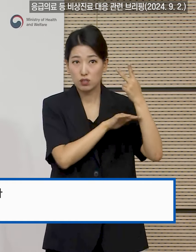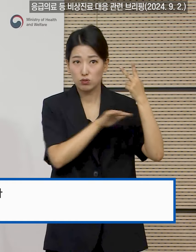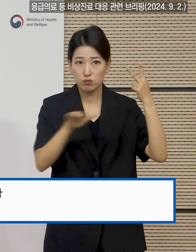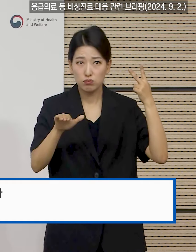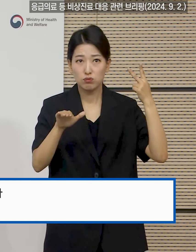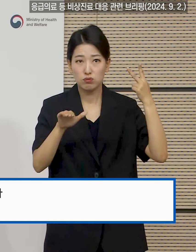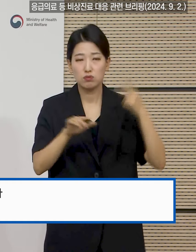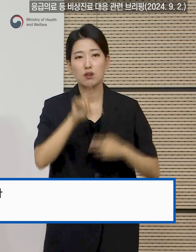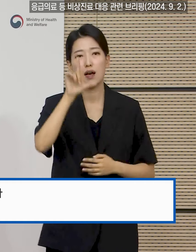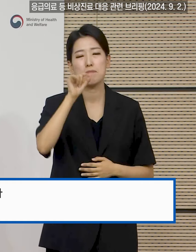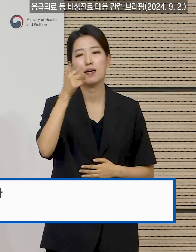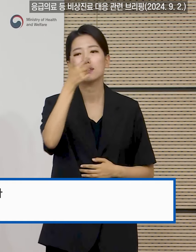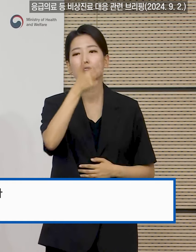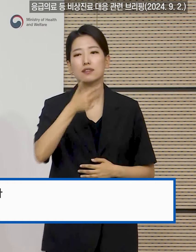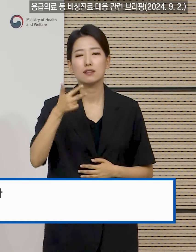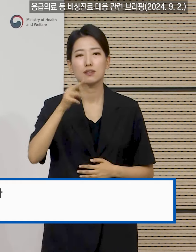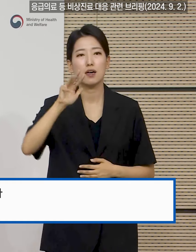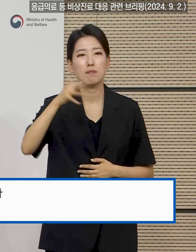환자는